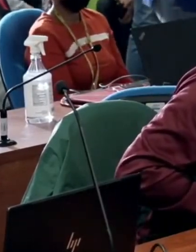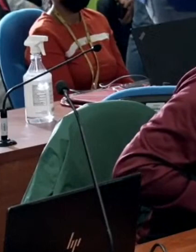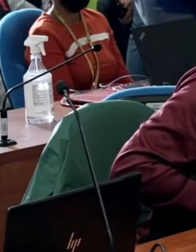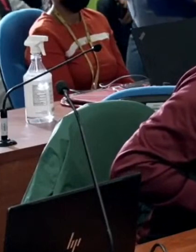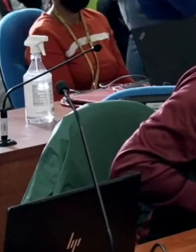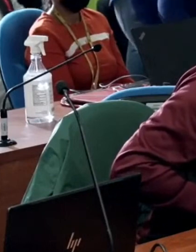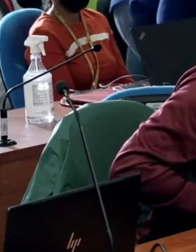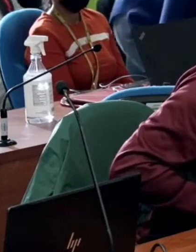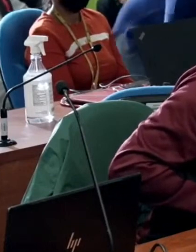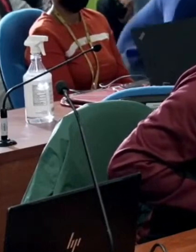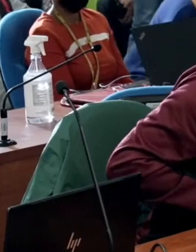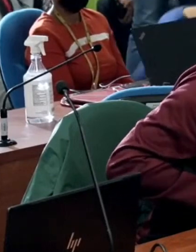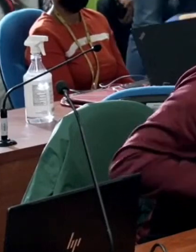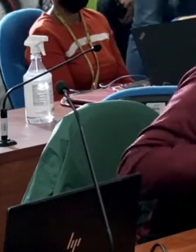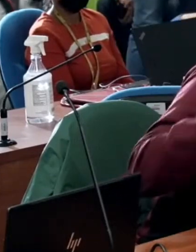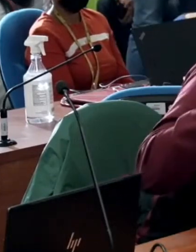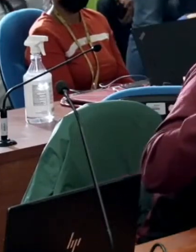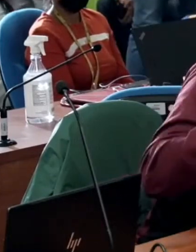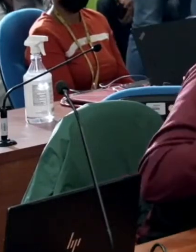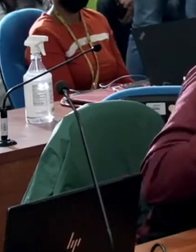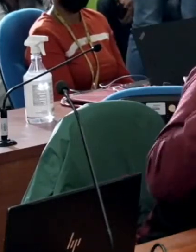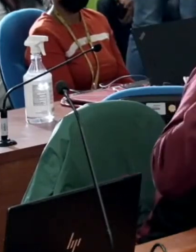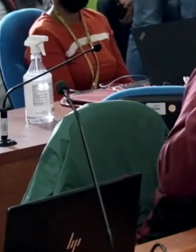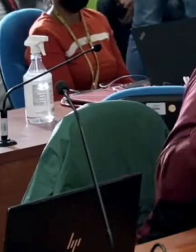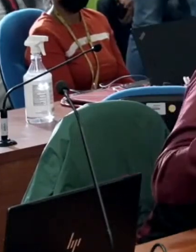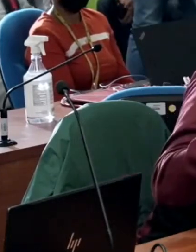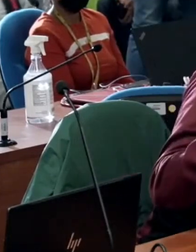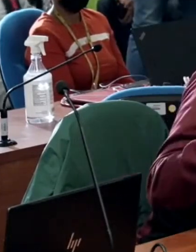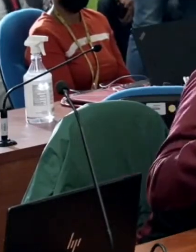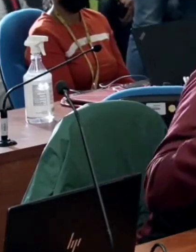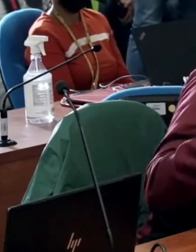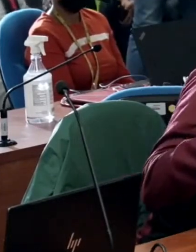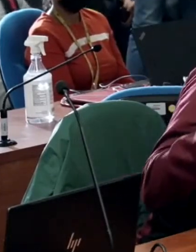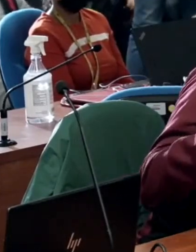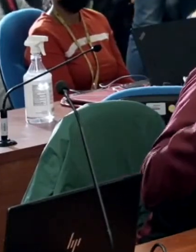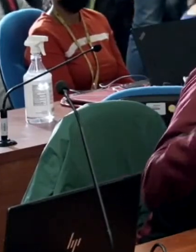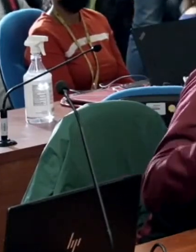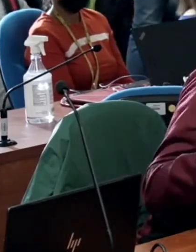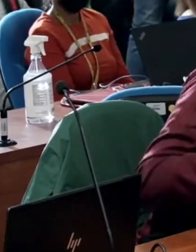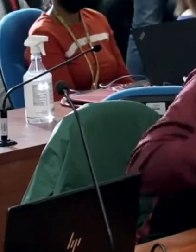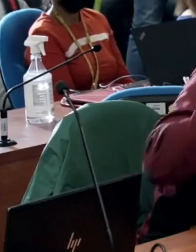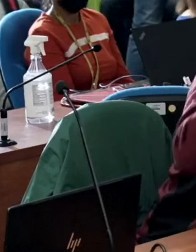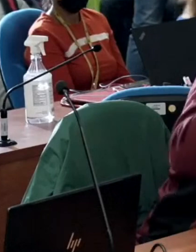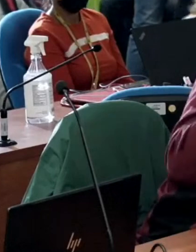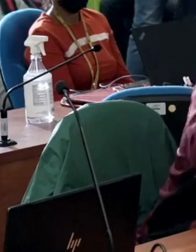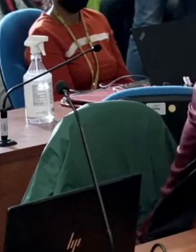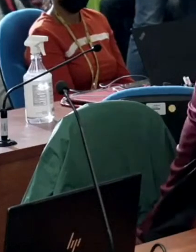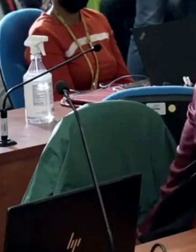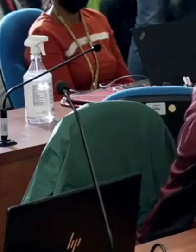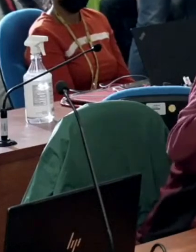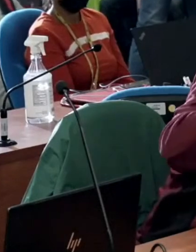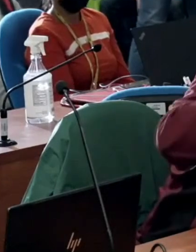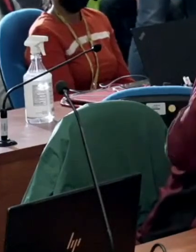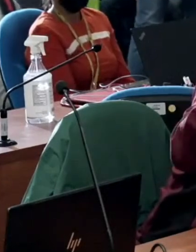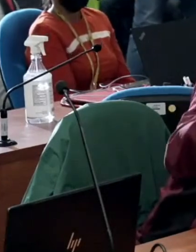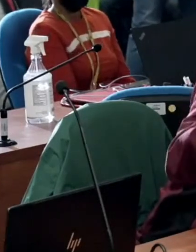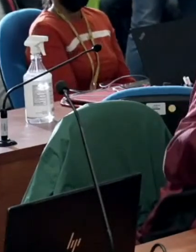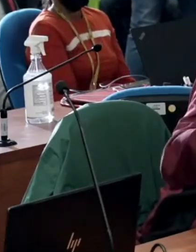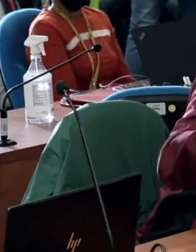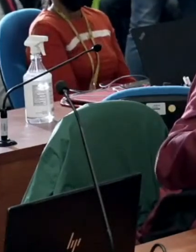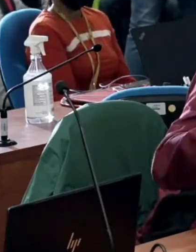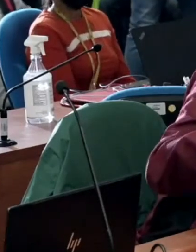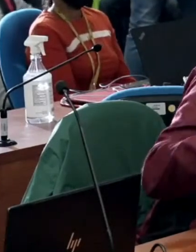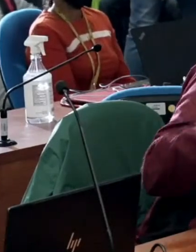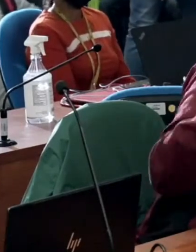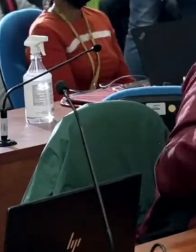que usted establecerá para el regreso a clases? Porque ciertamente van a haber regiones que van a, como dice el gobernador, van a estar en desastre